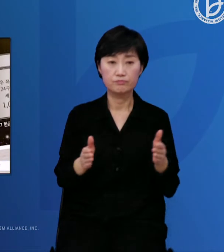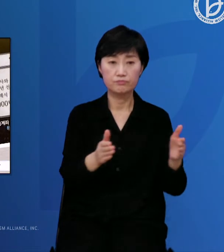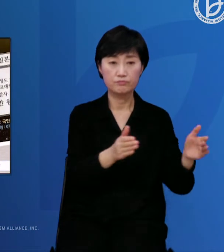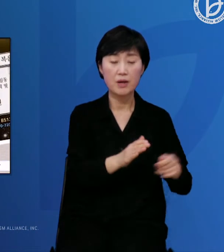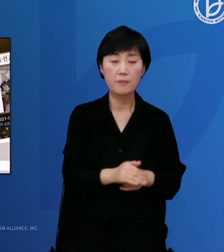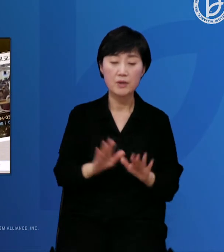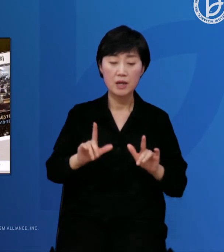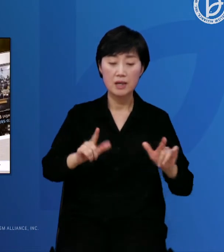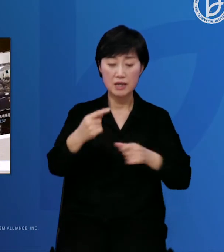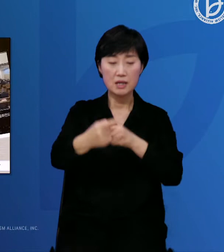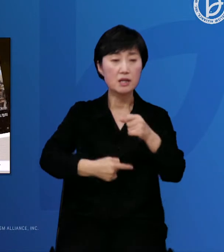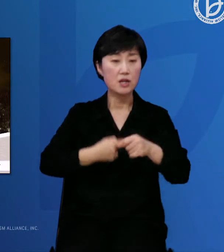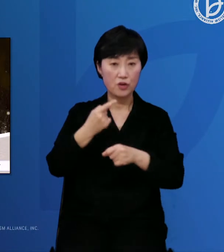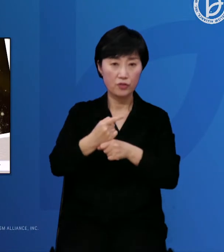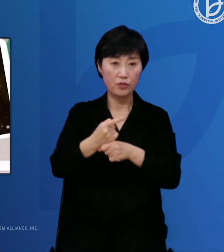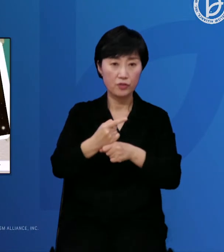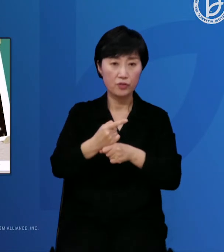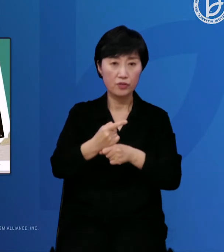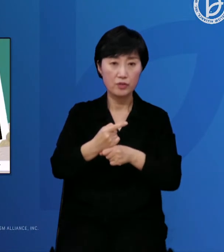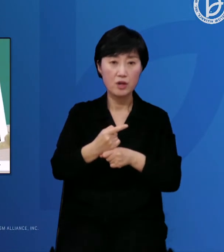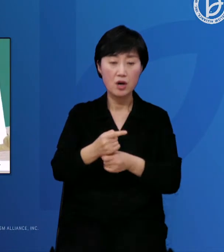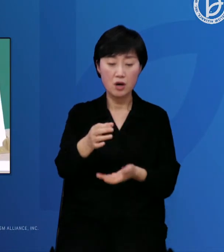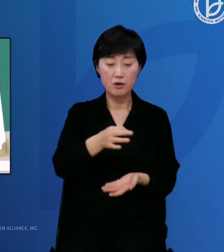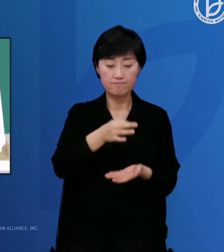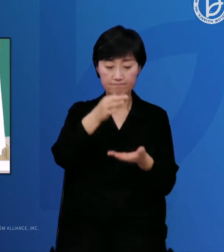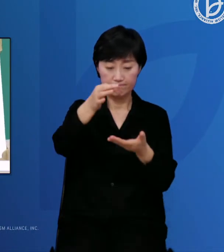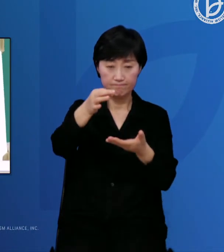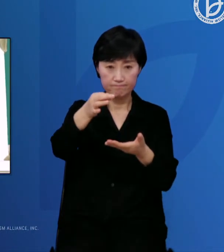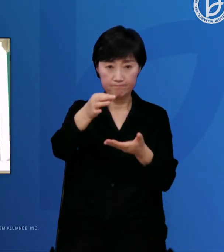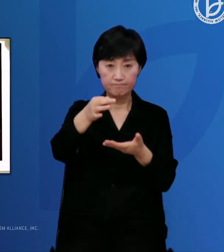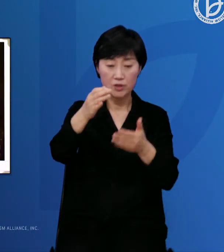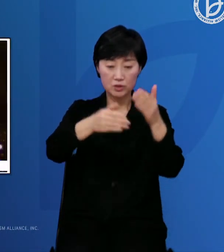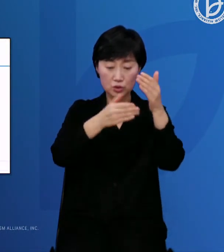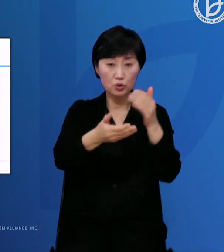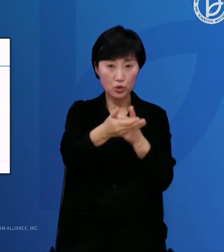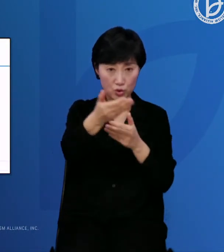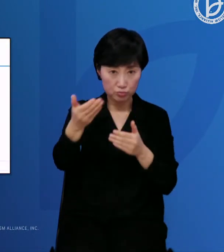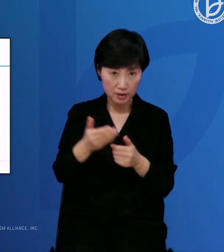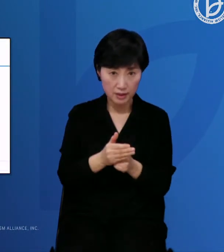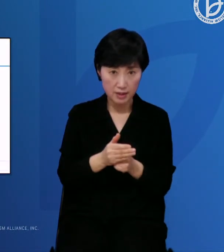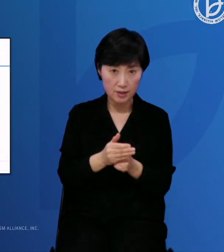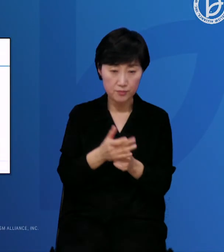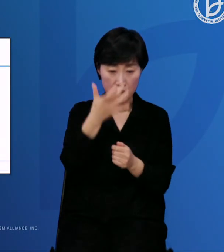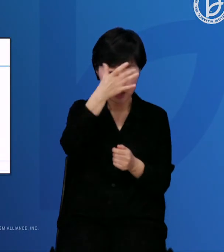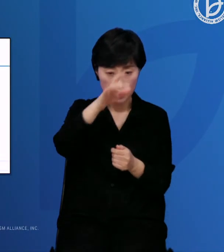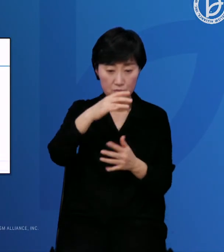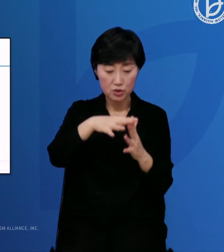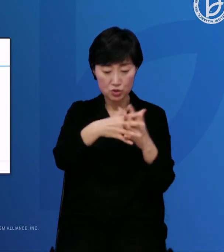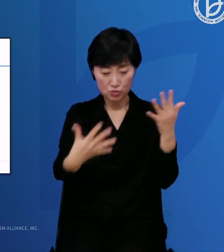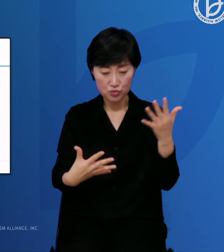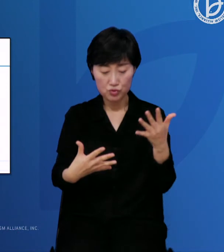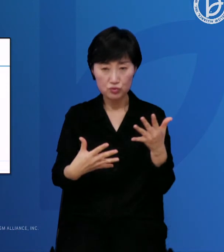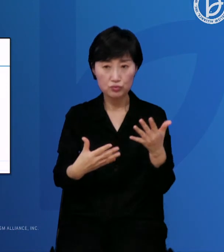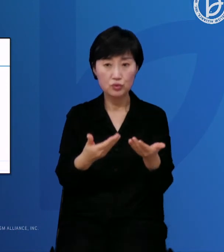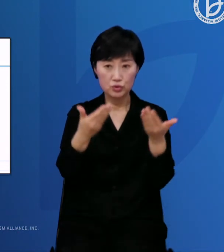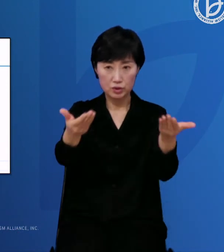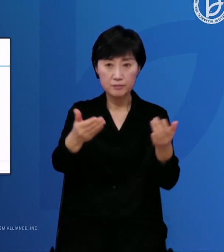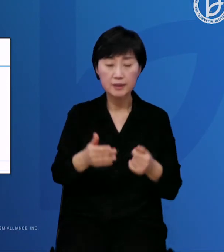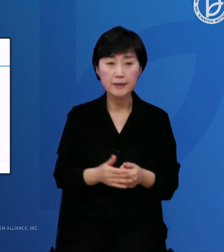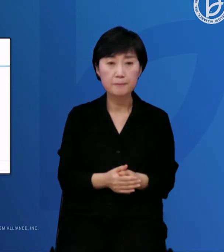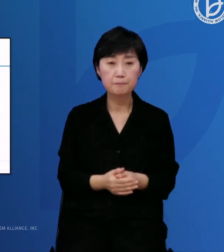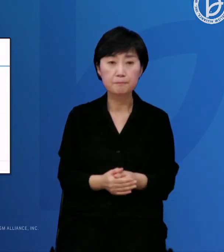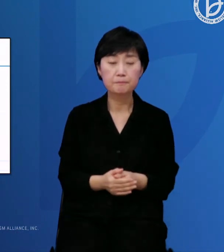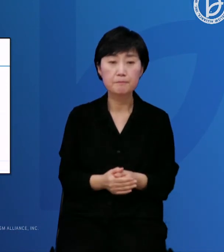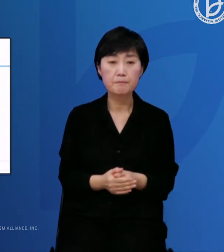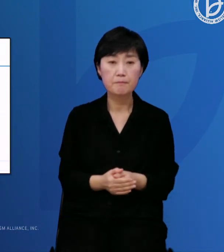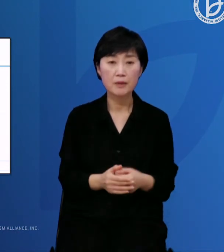2021년 한 해 동안 세계복음화 전도협회에 헌금한 성도들에게 기부금 영수증을 발급합니다.